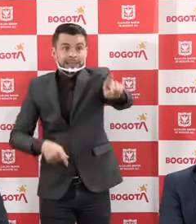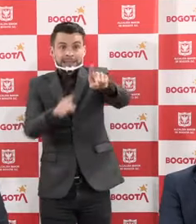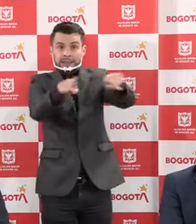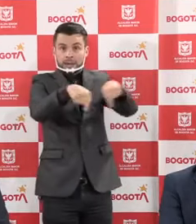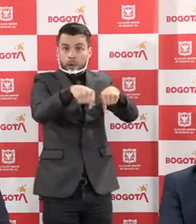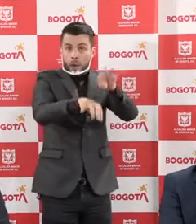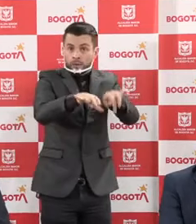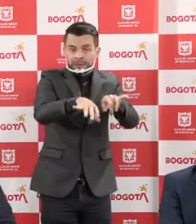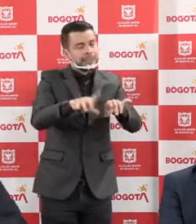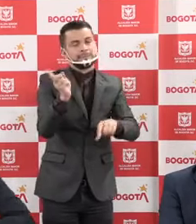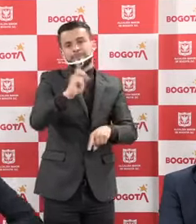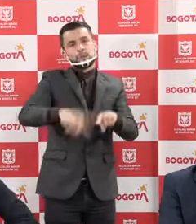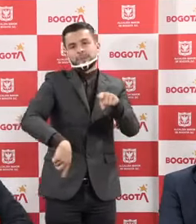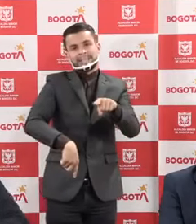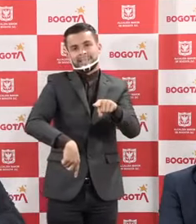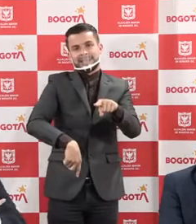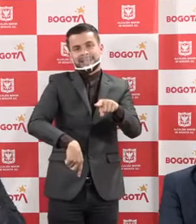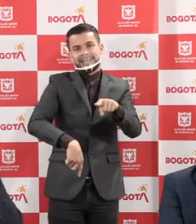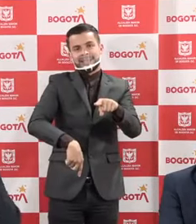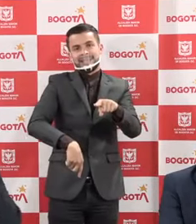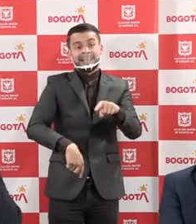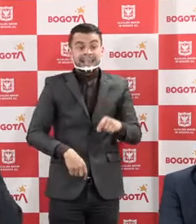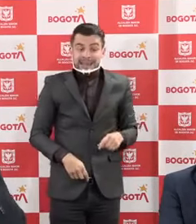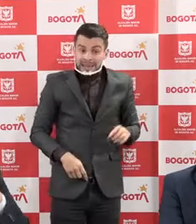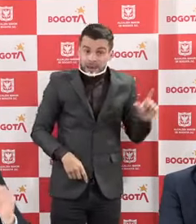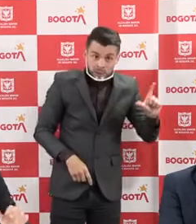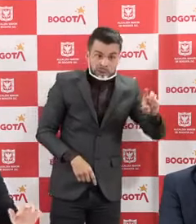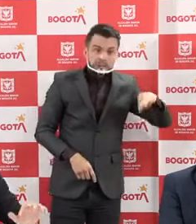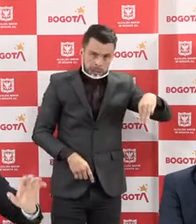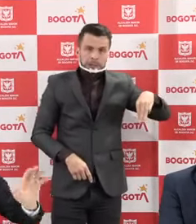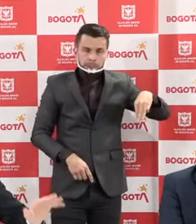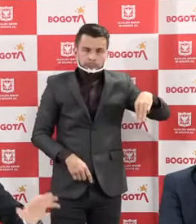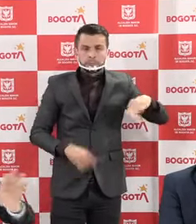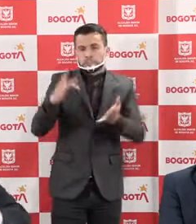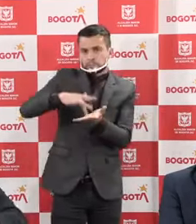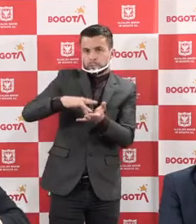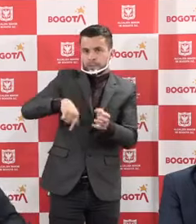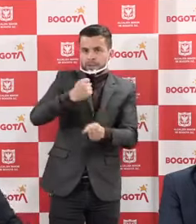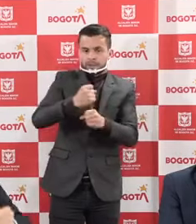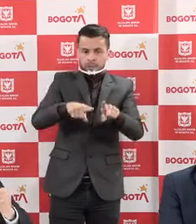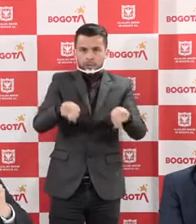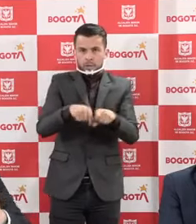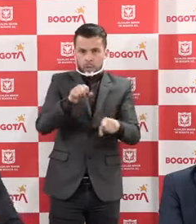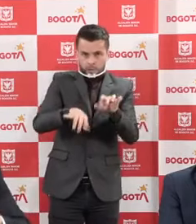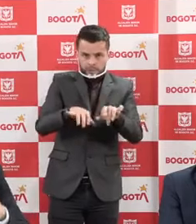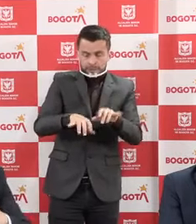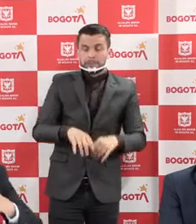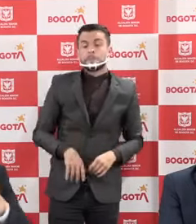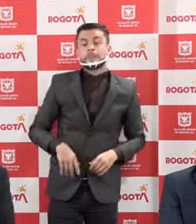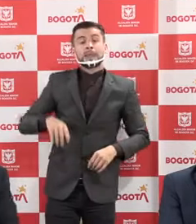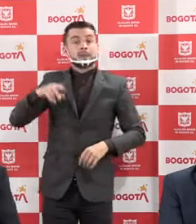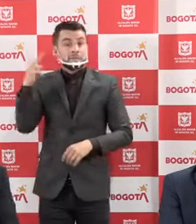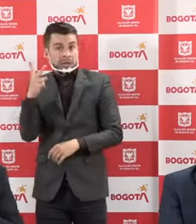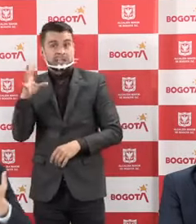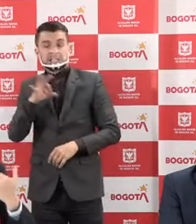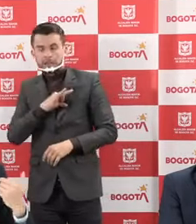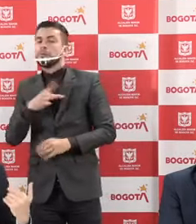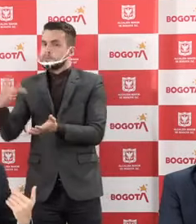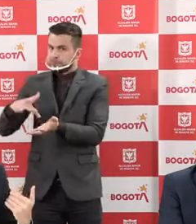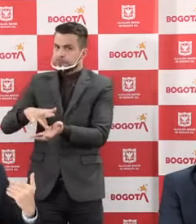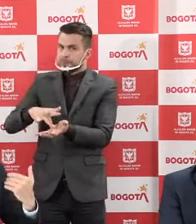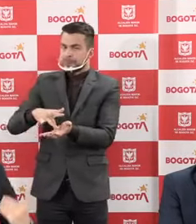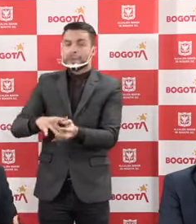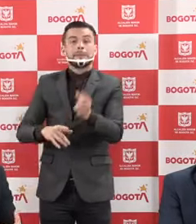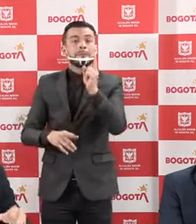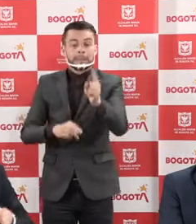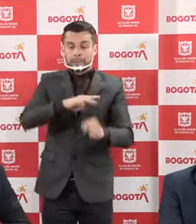presencial a las oficinas para abrirle cupo para verle camps o justamente al comercio y otras actividades todos los que trabajamos en oficinas podemos